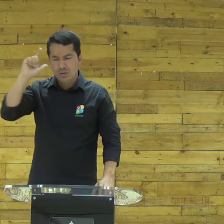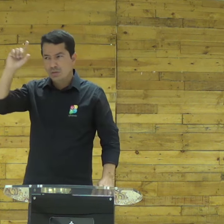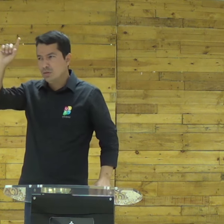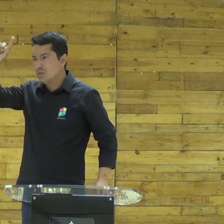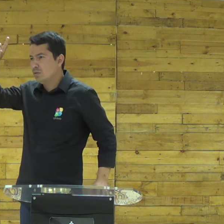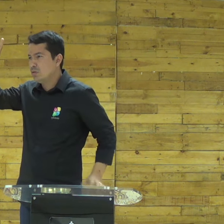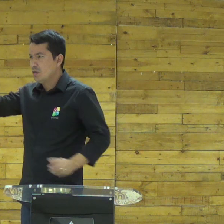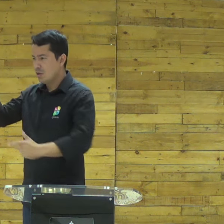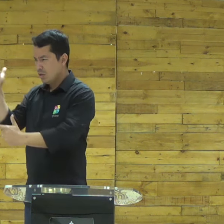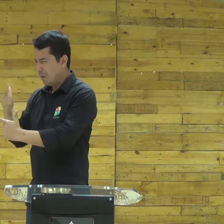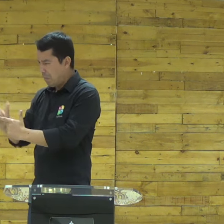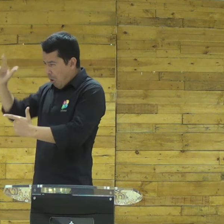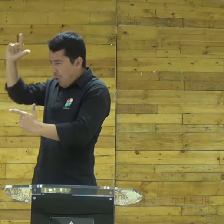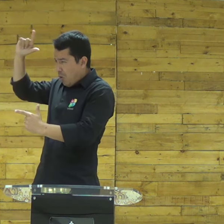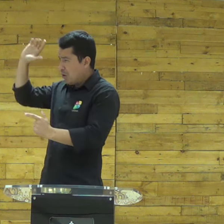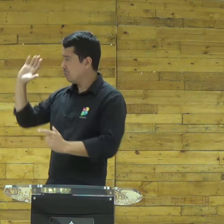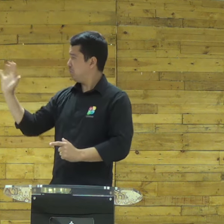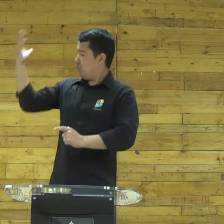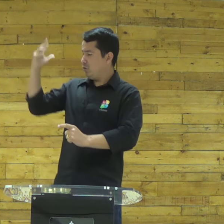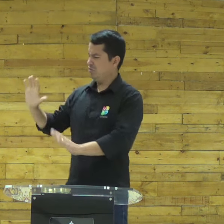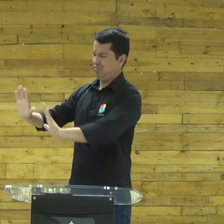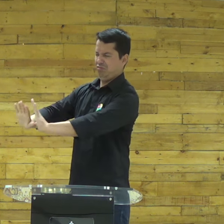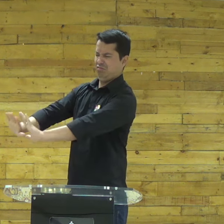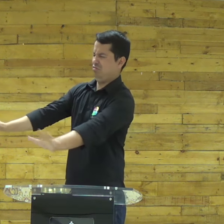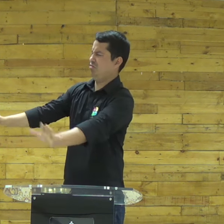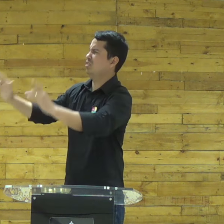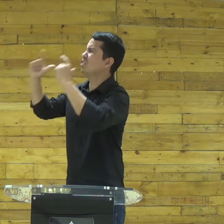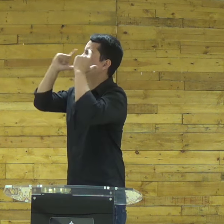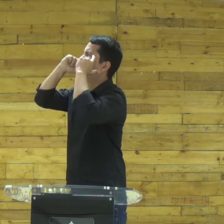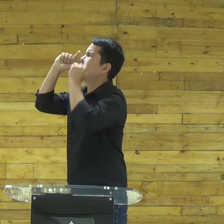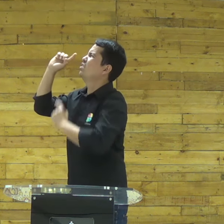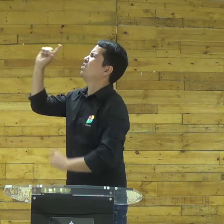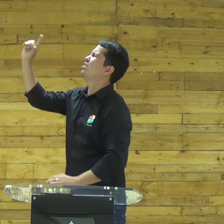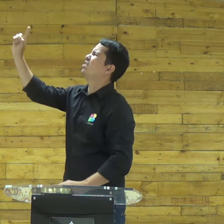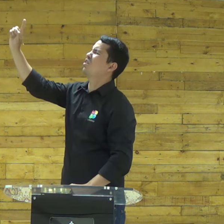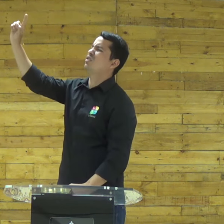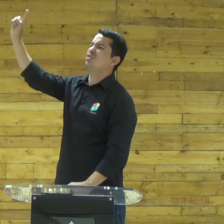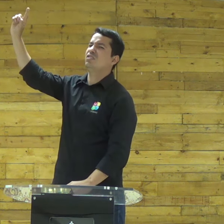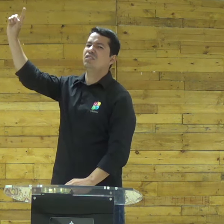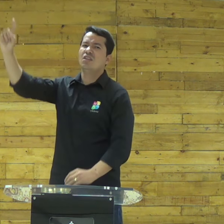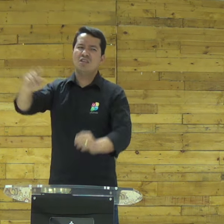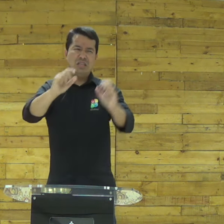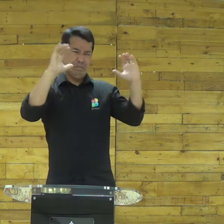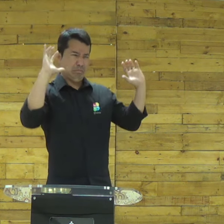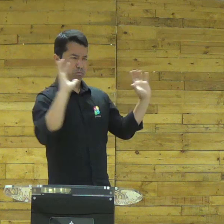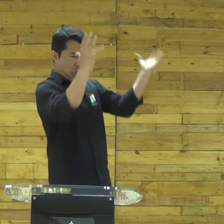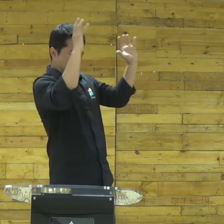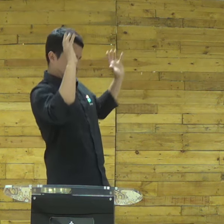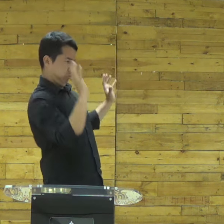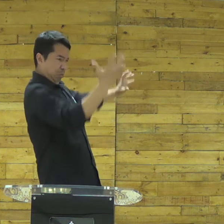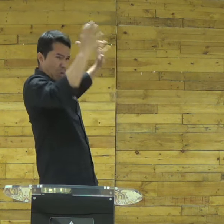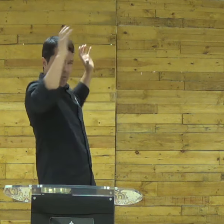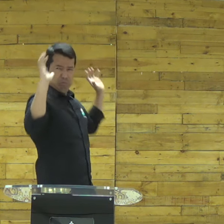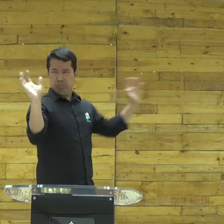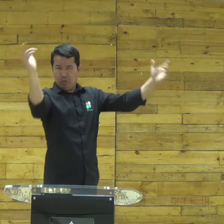sintonia eu penso em Deus eu esqueço os meus problemas porque eu me foco nele as